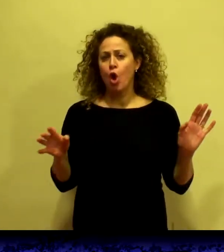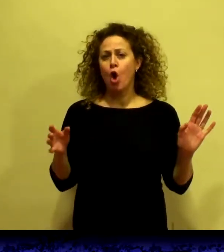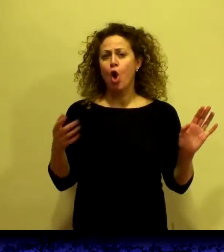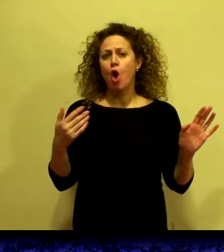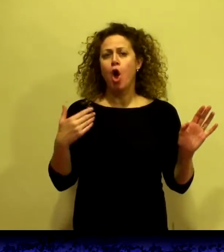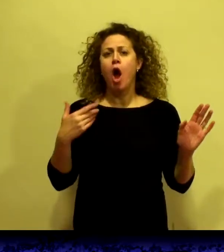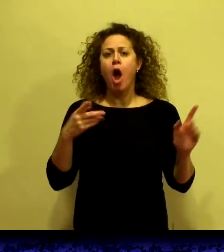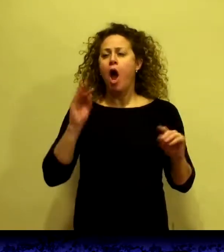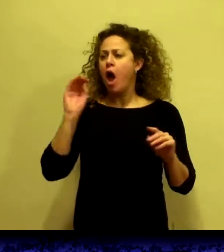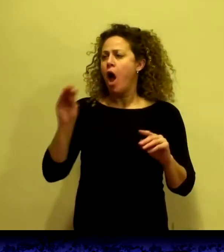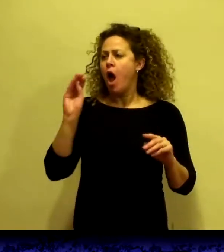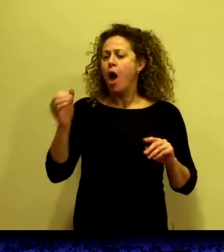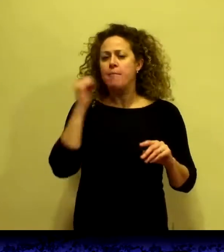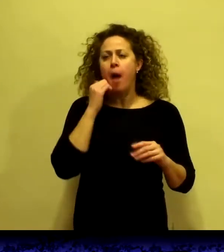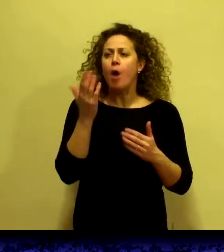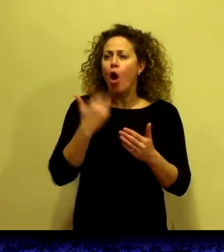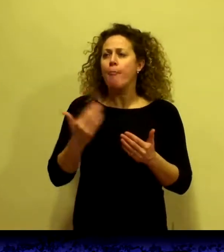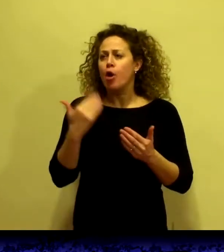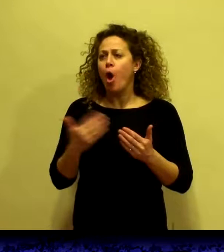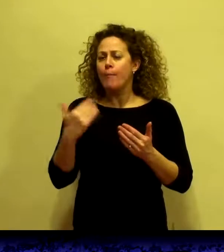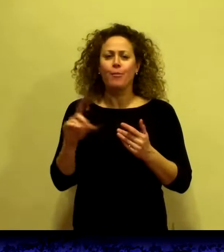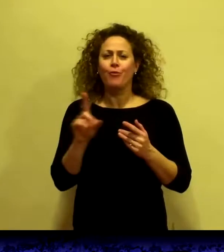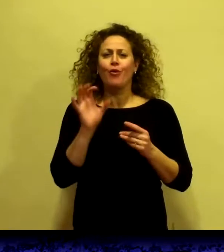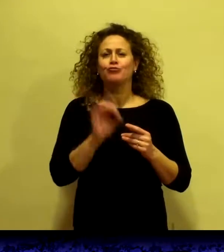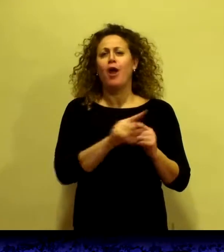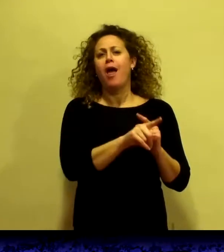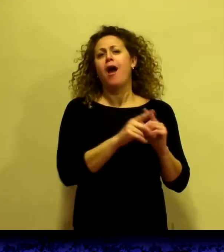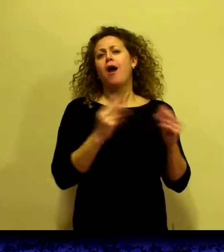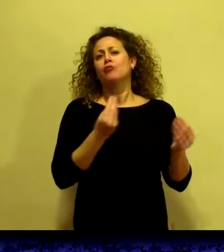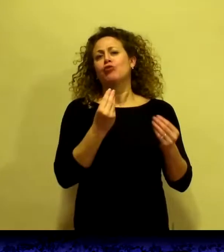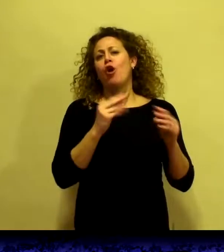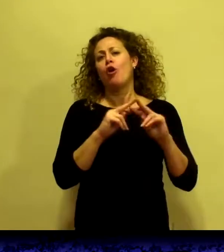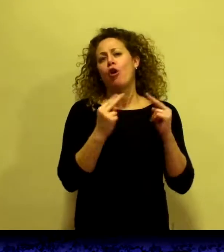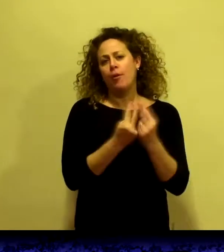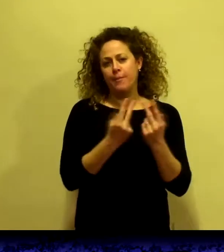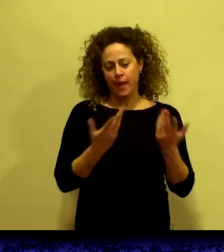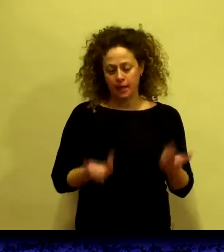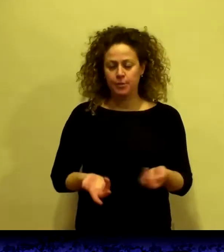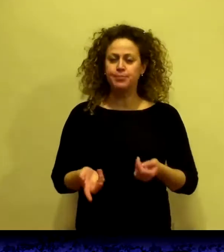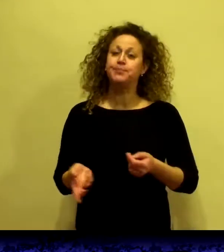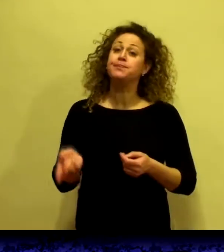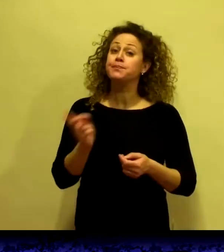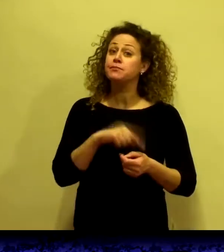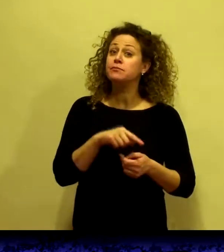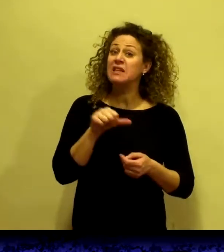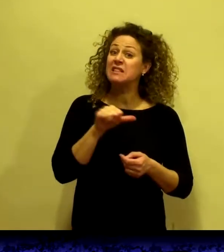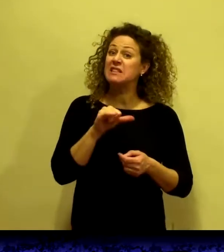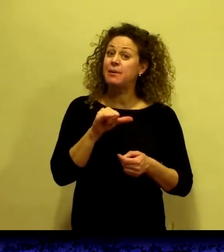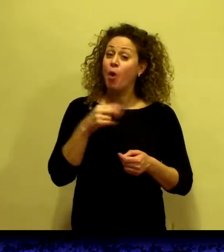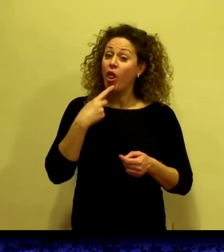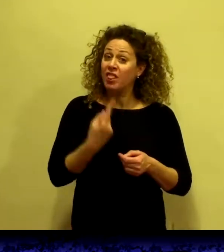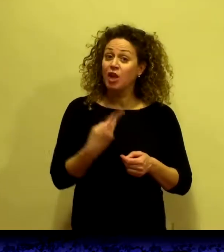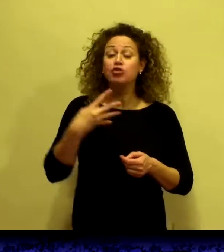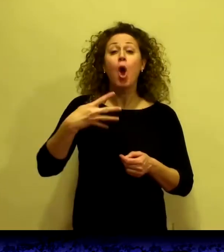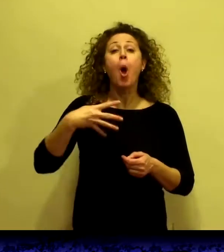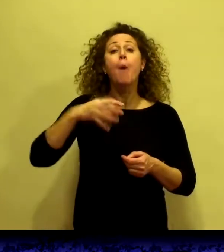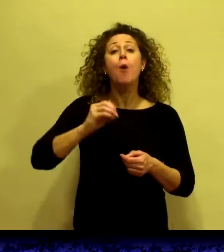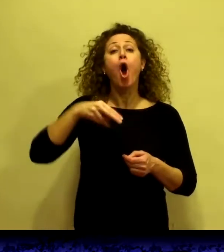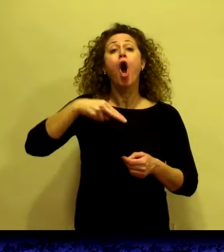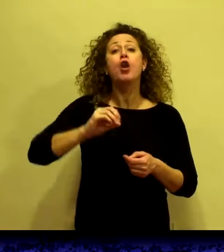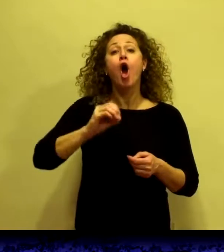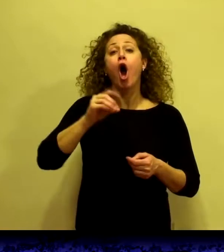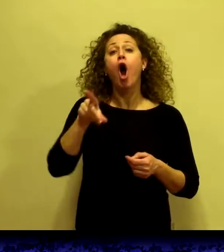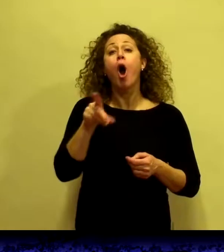avevamo adocchiato quello di Futurama, perché il Monopoli classico è passato un po' di moda, no? È andato?